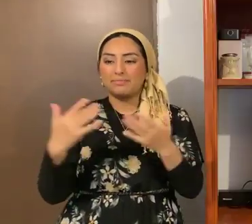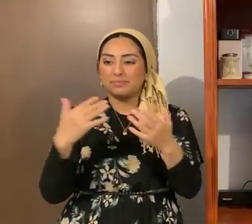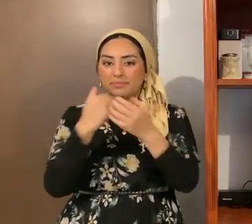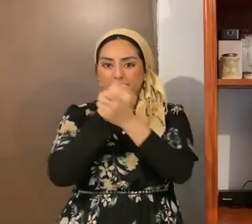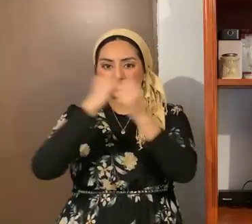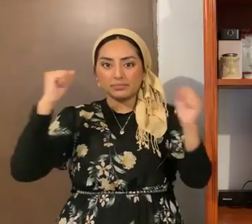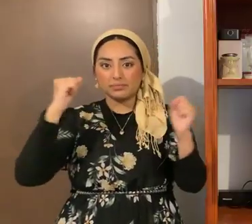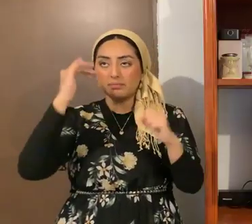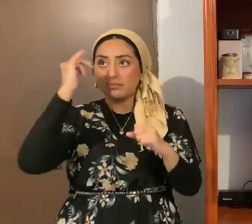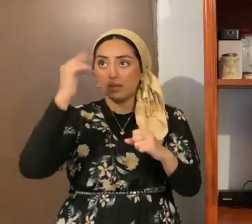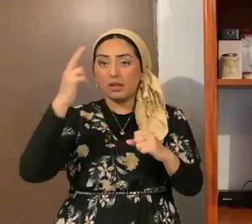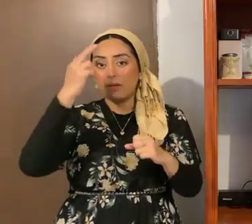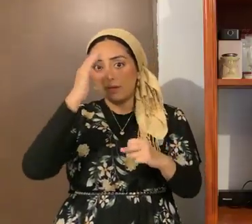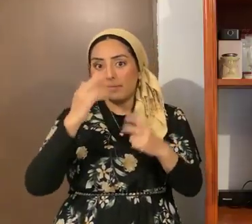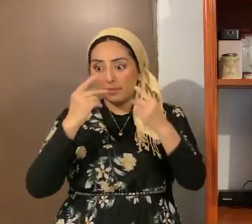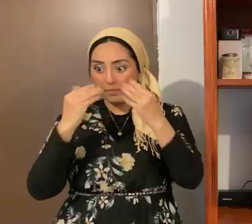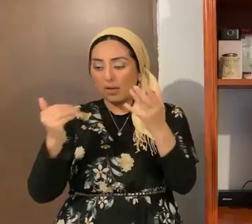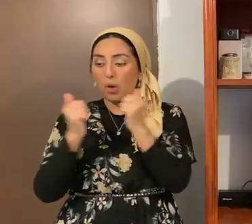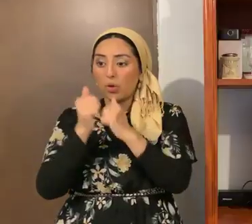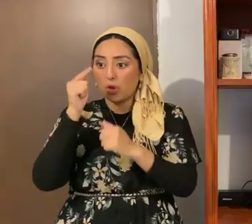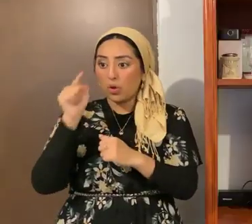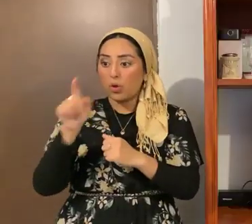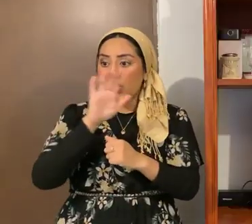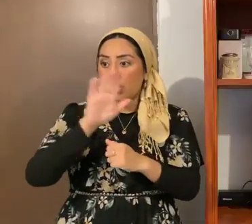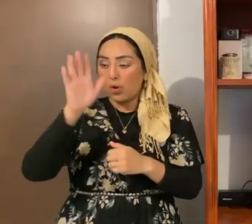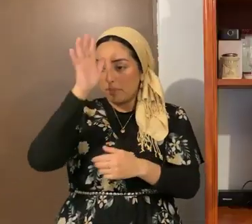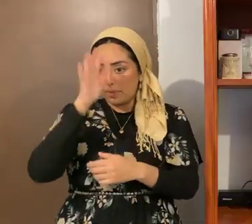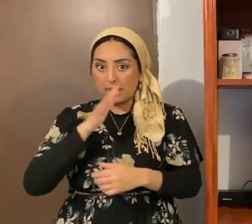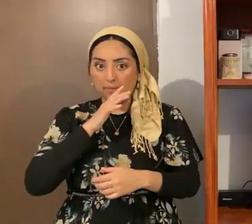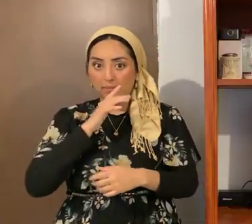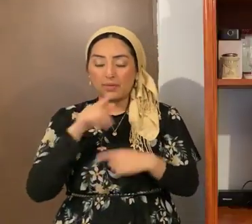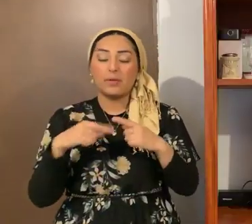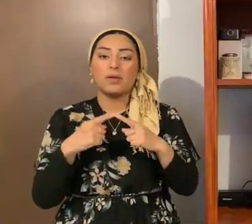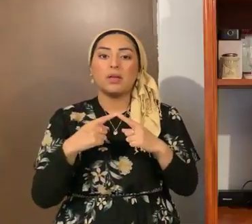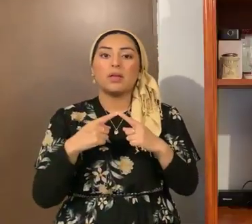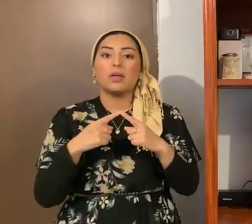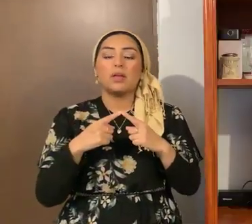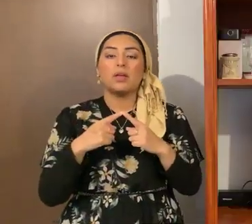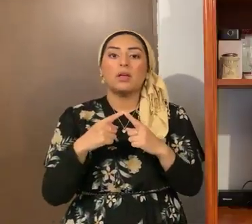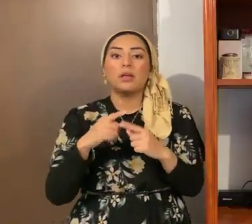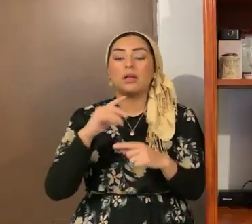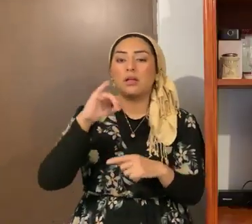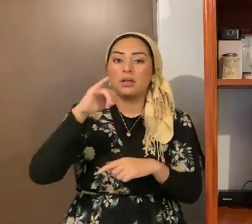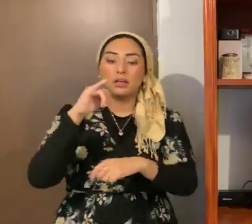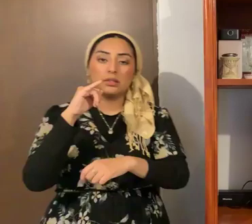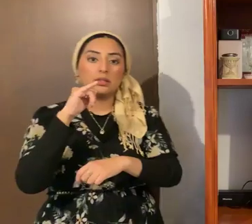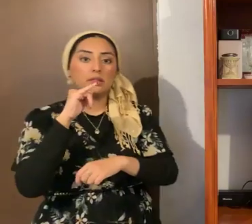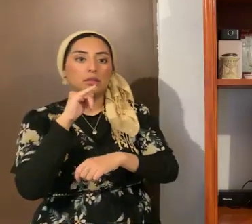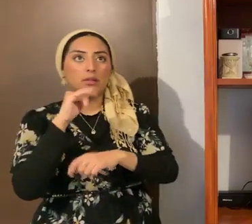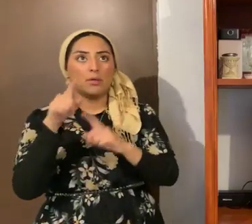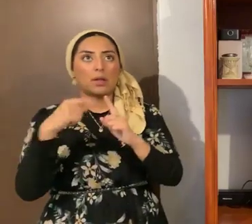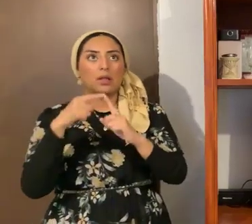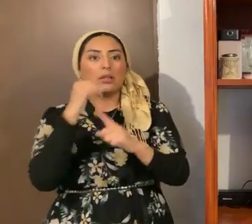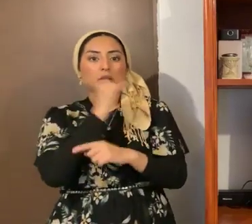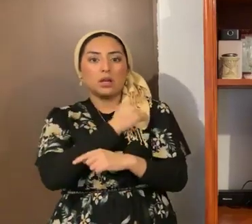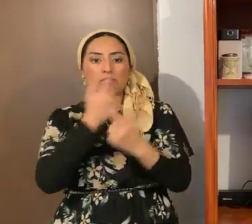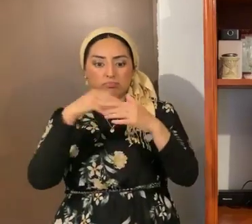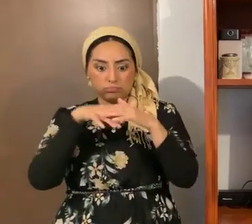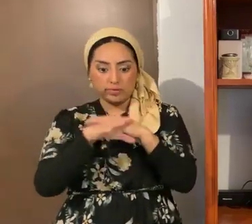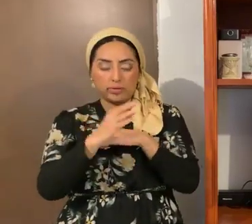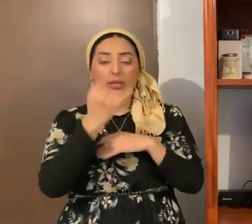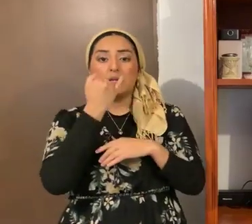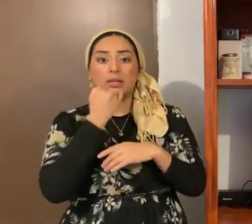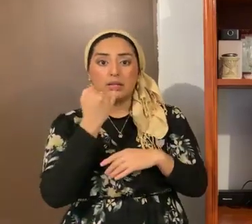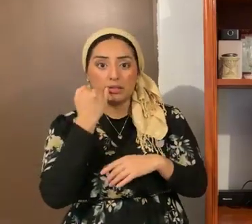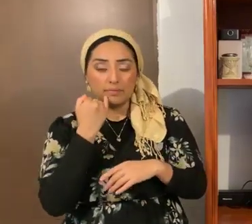salvación que Yahweh ha hecho con vosotros y con vuestros padres. Cuando Jacob hubo entrado en Egipto y vuestros padres clamaron a Yahweh, Yahweh